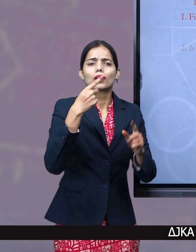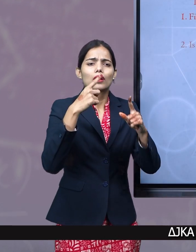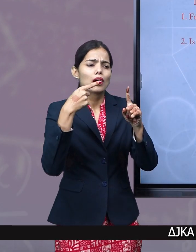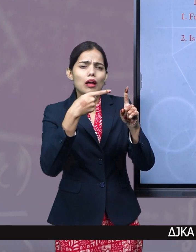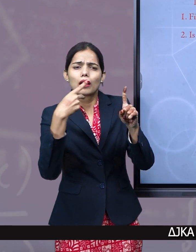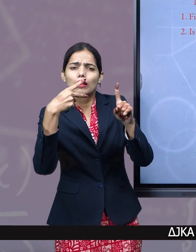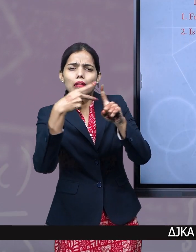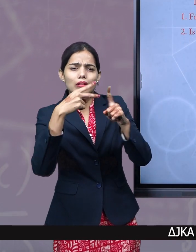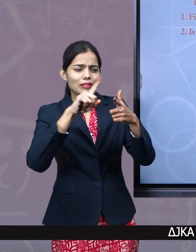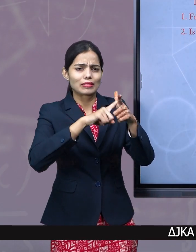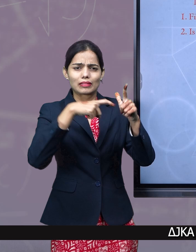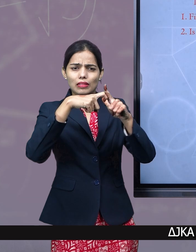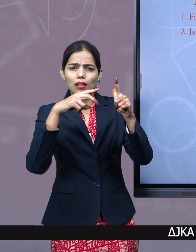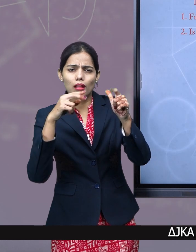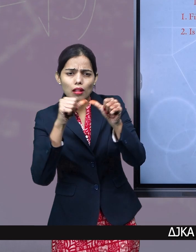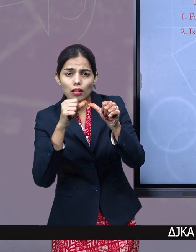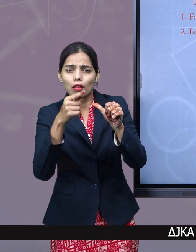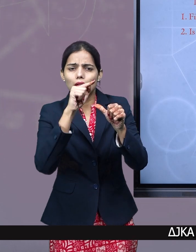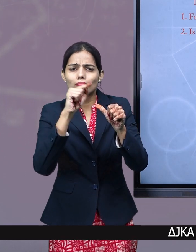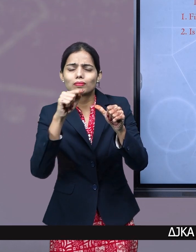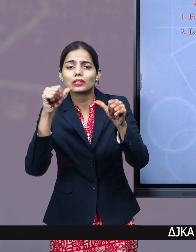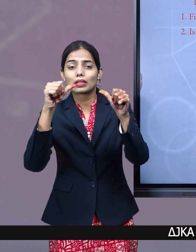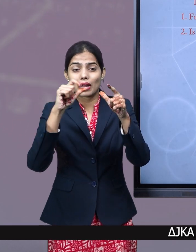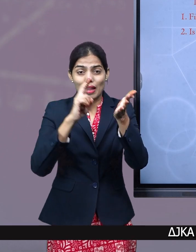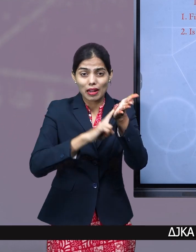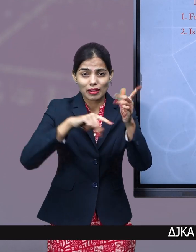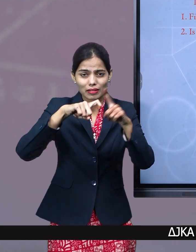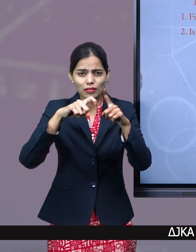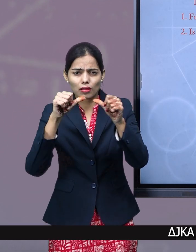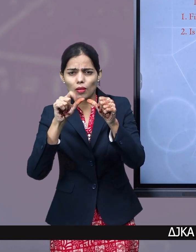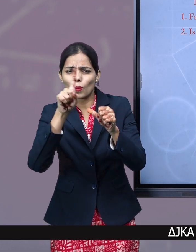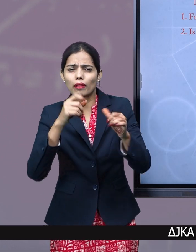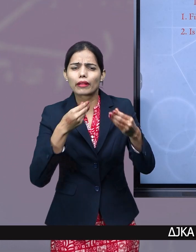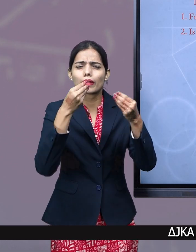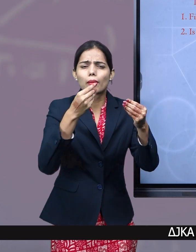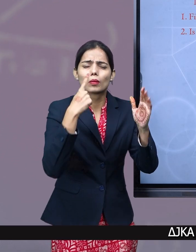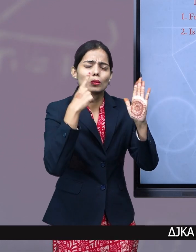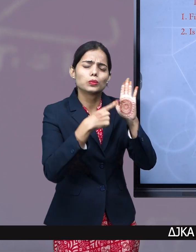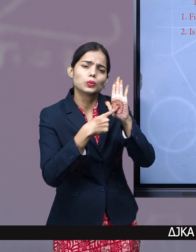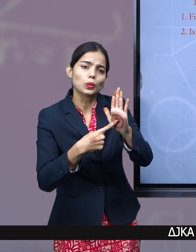दुसरा, ट्रायंगल JKA = ट्रायंगल NKA आहे का? कारणे द्या.